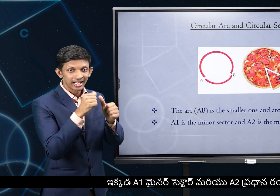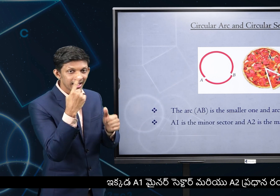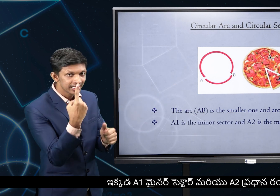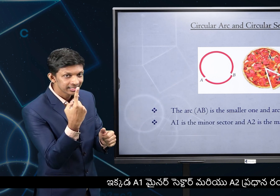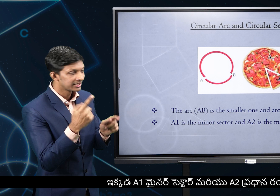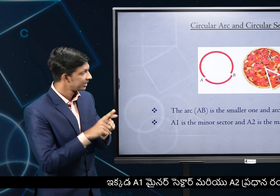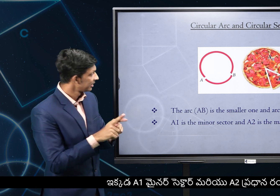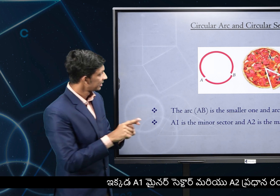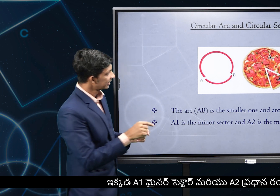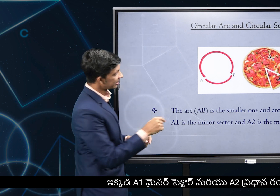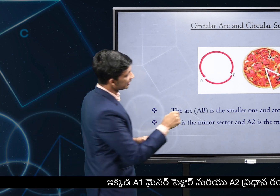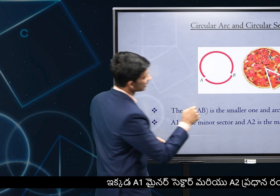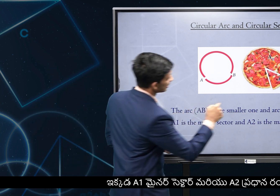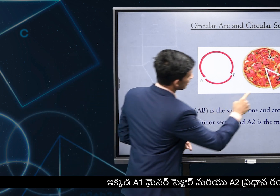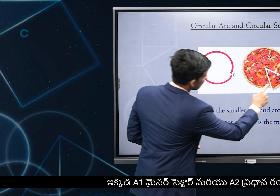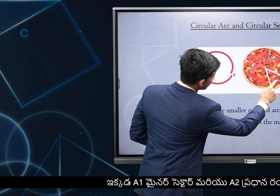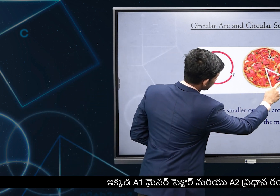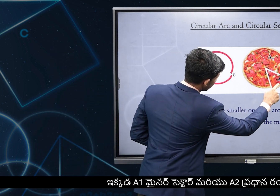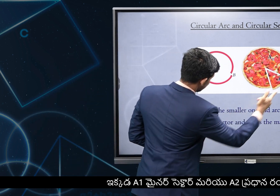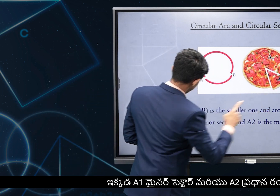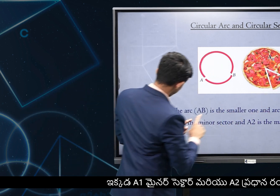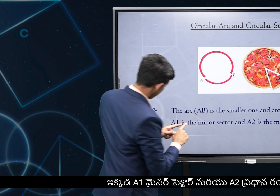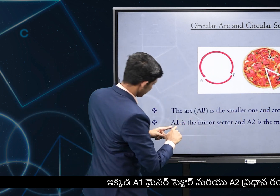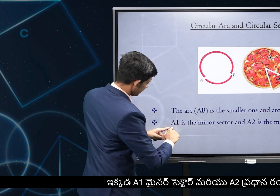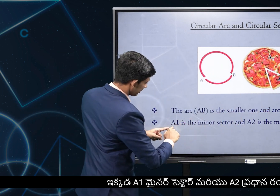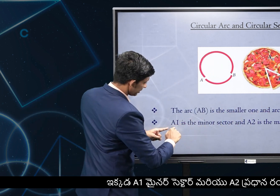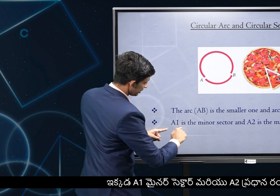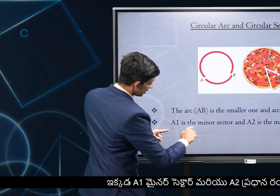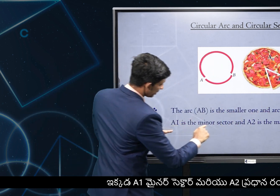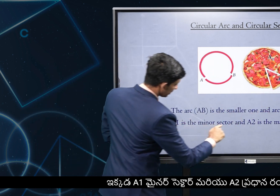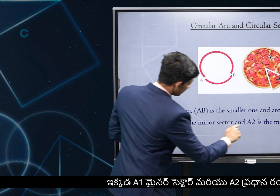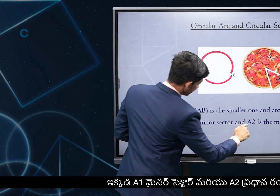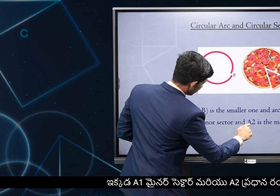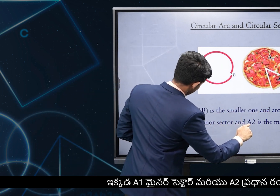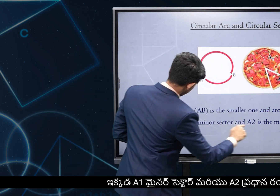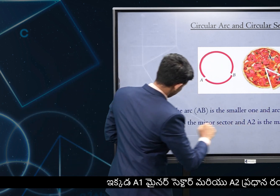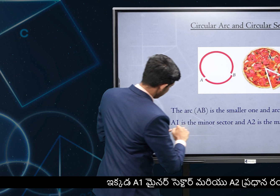ఇక్కడ A1 మైనర్ సెక్టార్ మరియు A2 ప్రధాన రంగం.